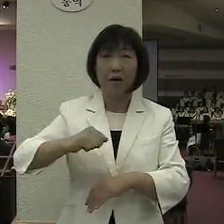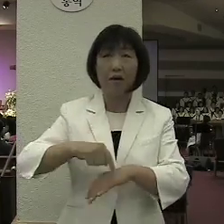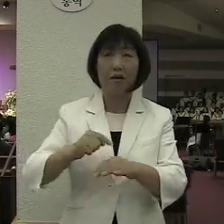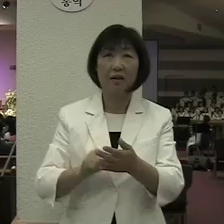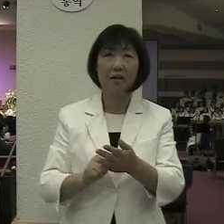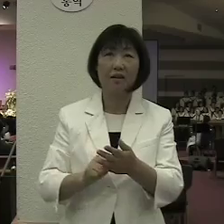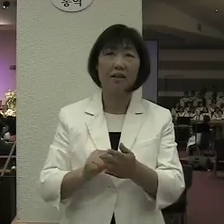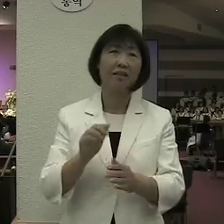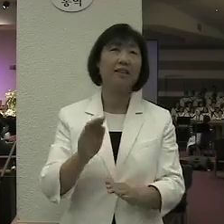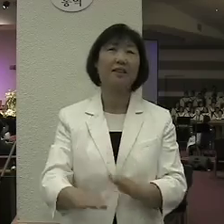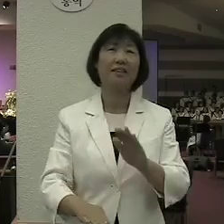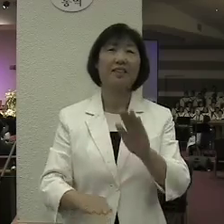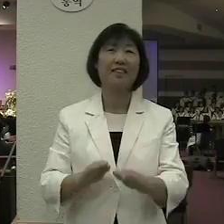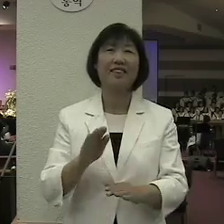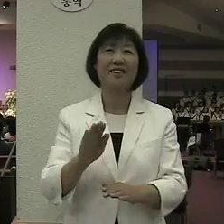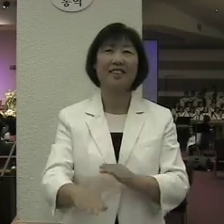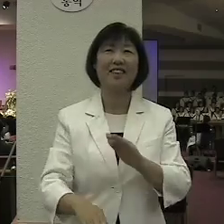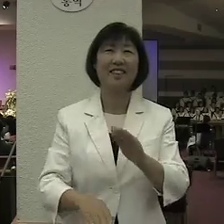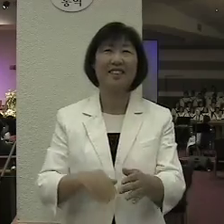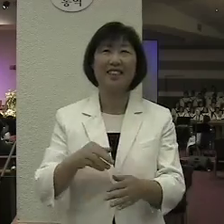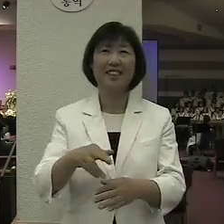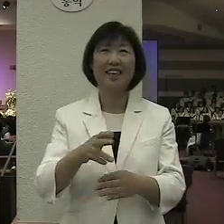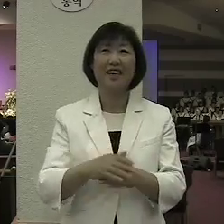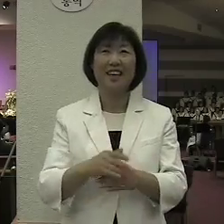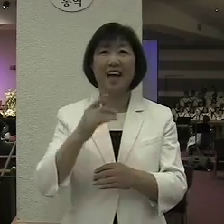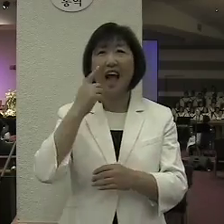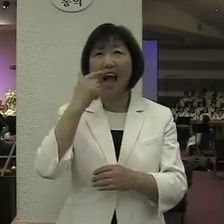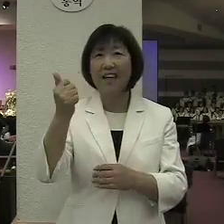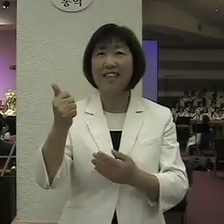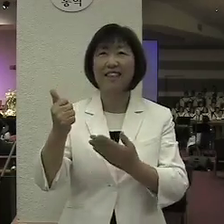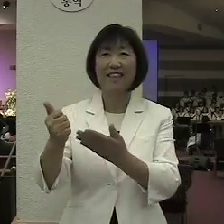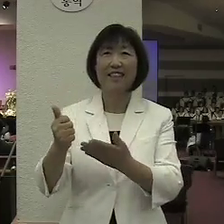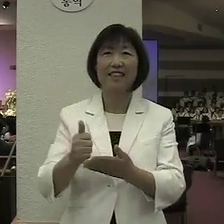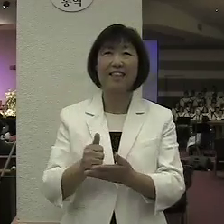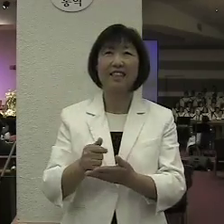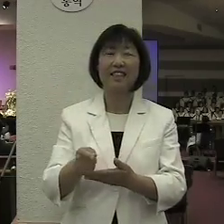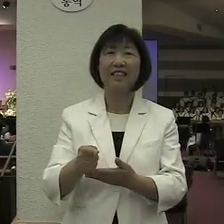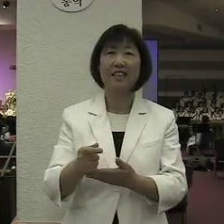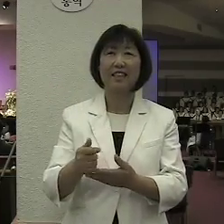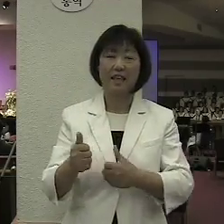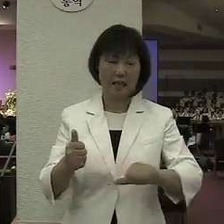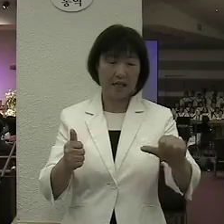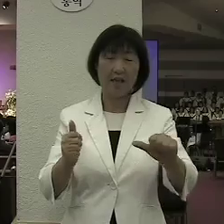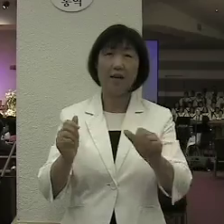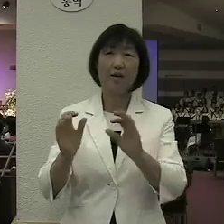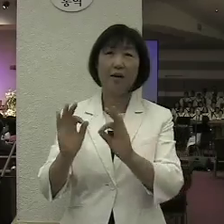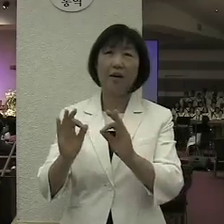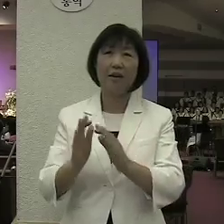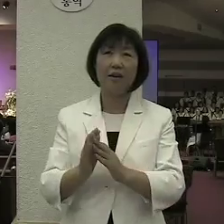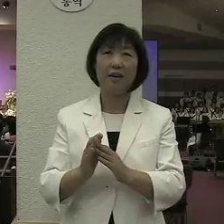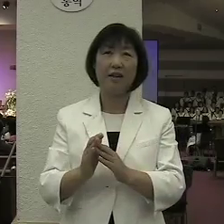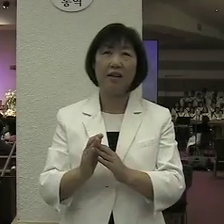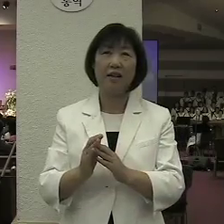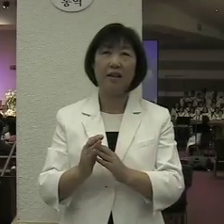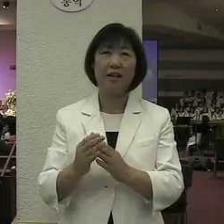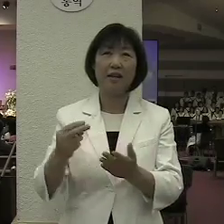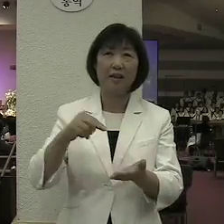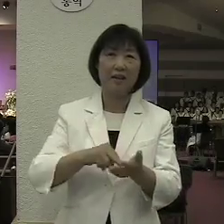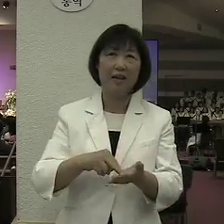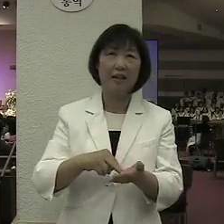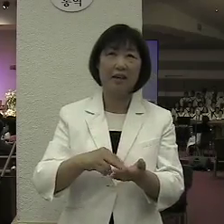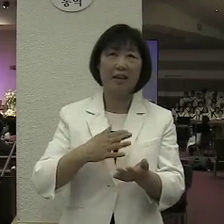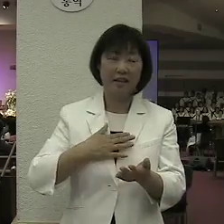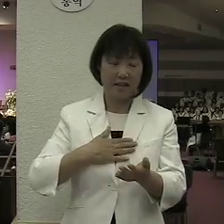큰 그 모터사이클 오토바이인가 옛날 말이고 오토바이 타고 딱 하고 와갖고